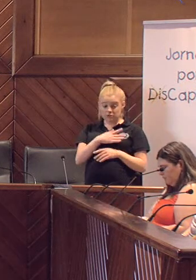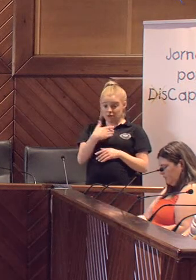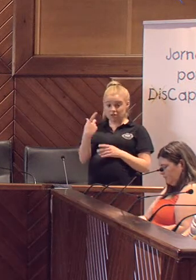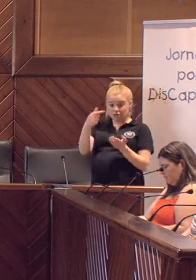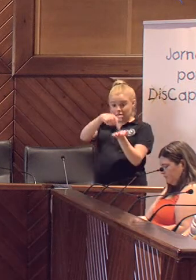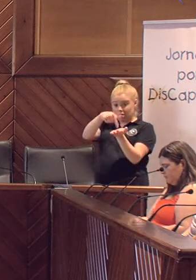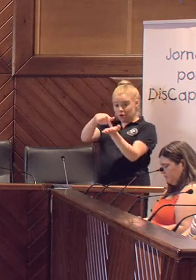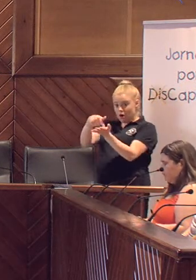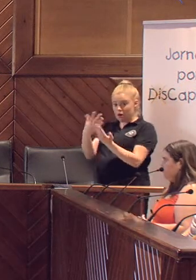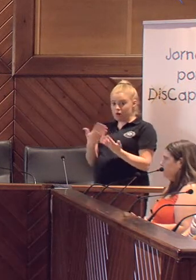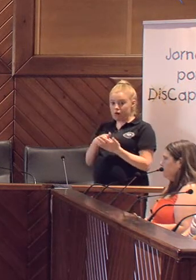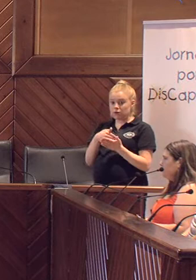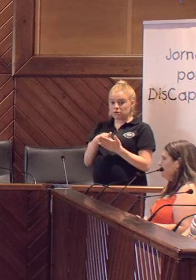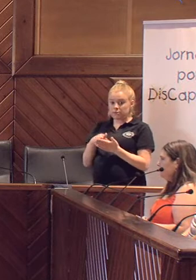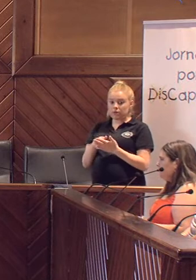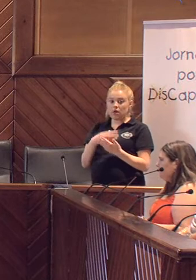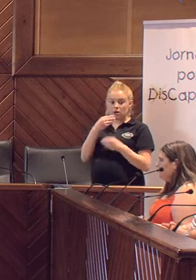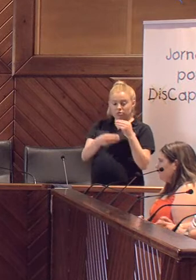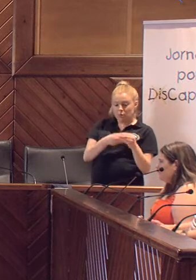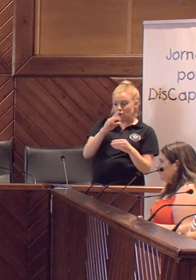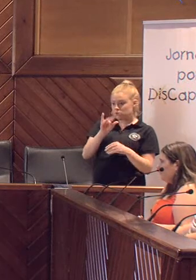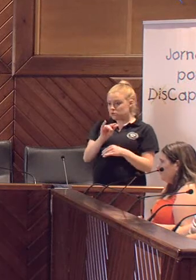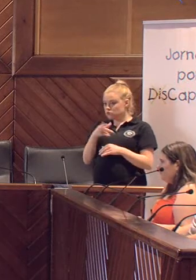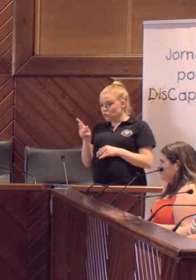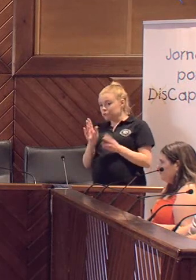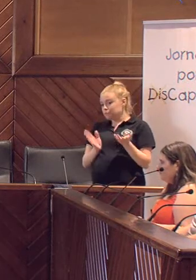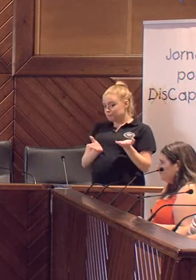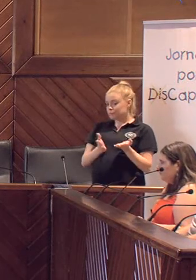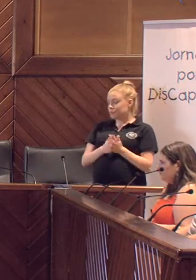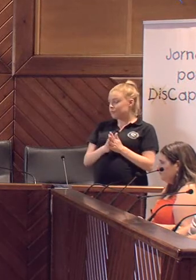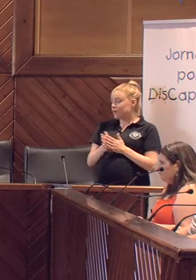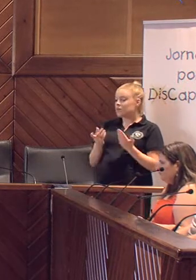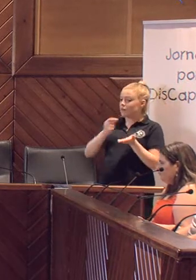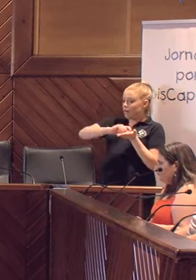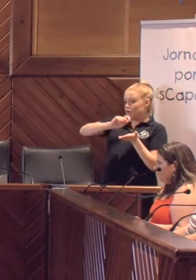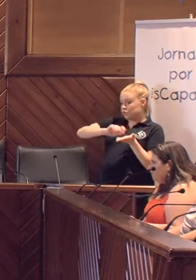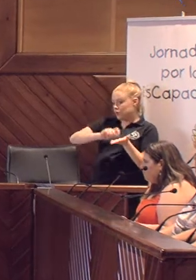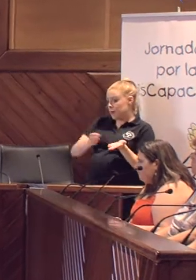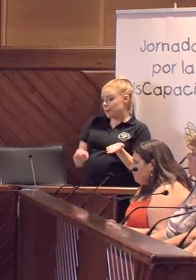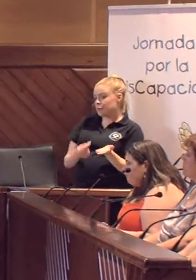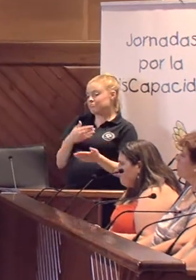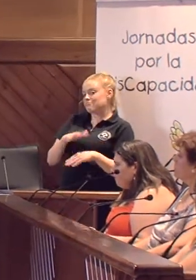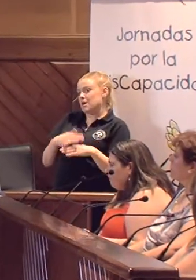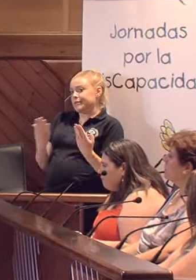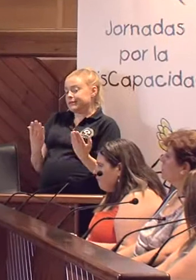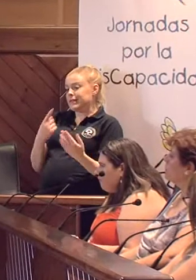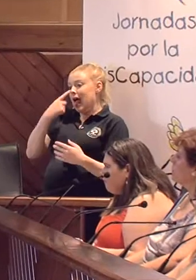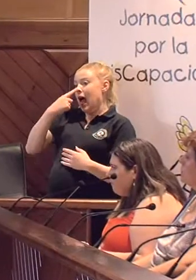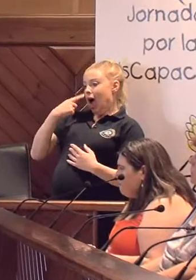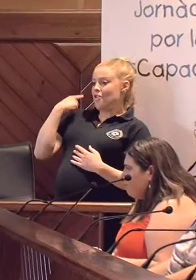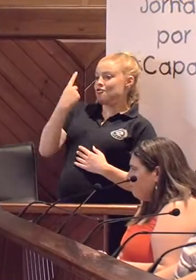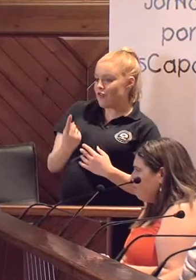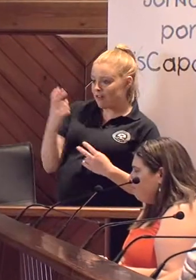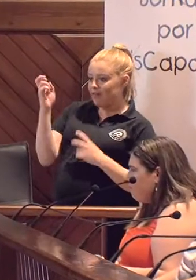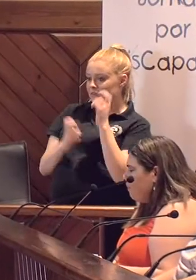reivindicativos, que nos digáis lo que hacemos, lo que no hacemos y que tomemos nota para, cuando vengamos el año que